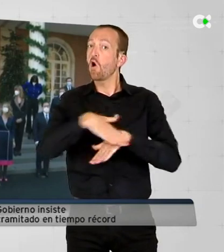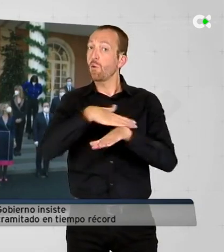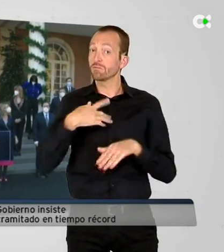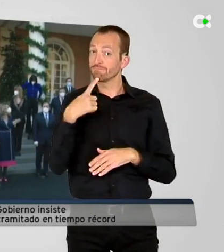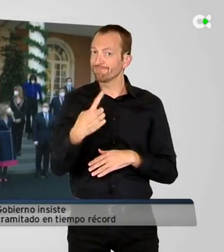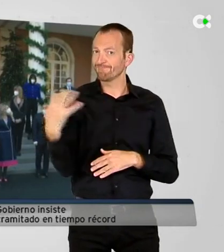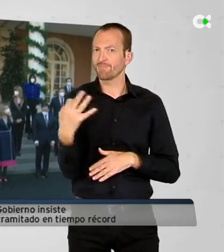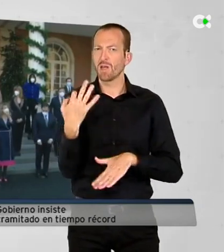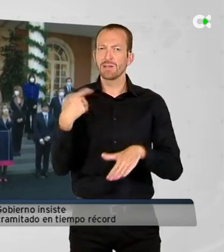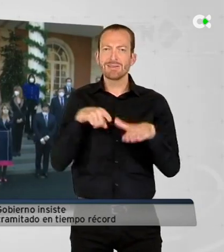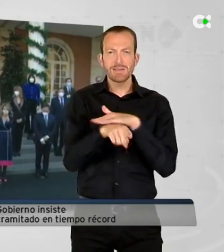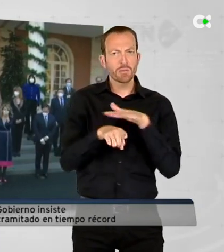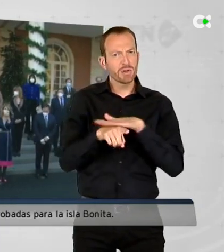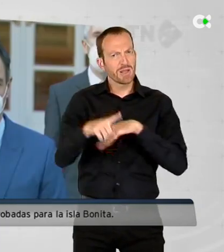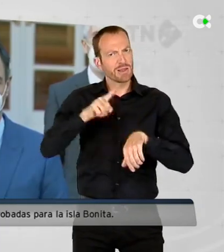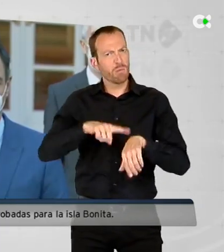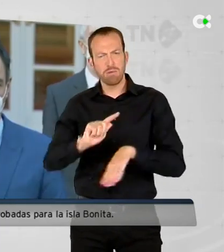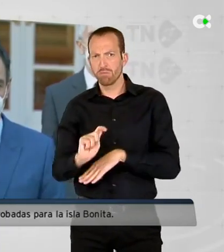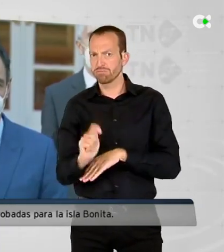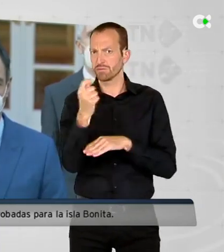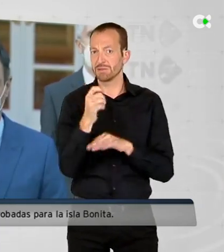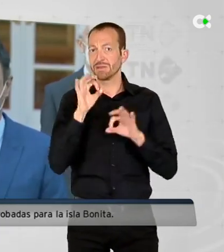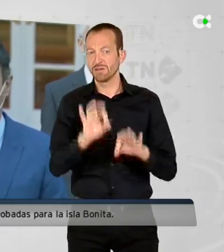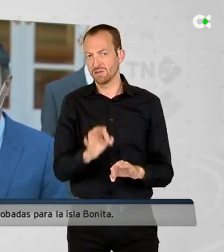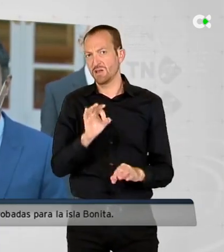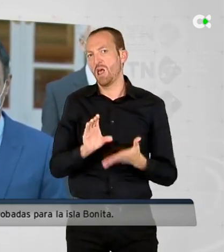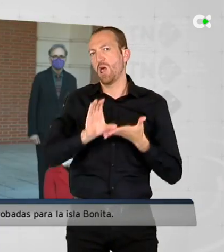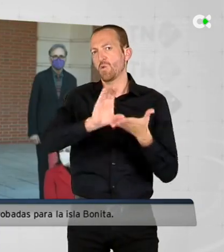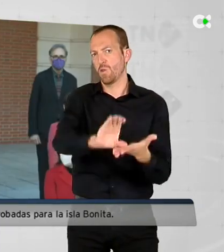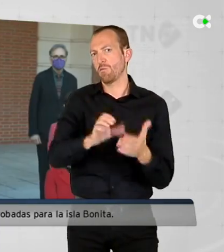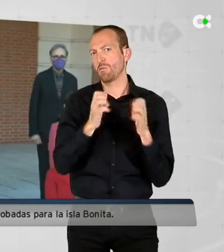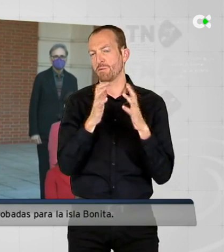insiste en que se han tramitado en tiempos récord las ayudas aprobadas para la isla bonita.